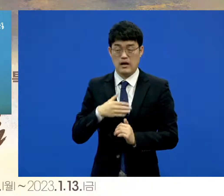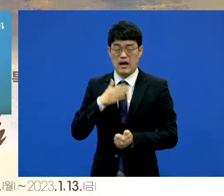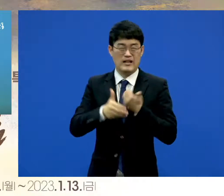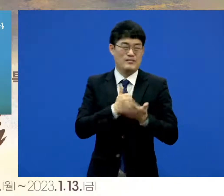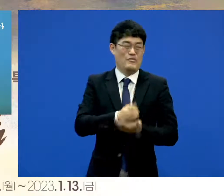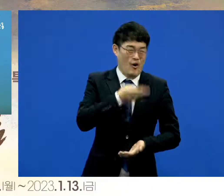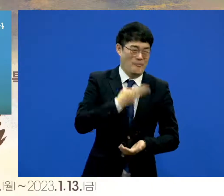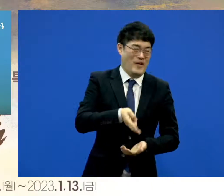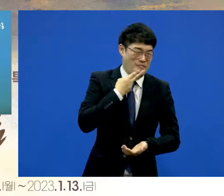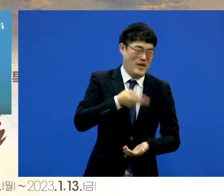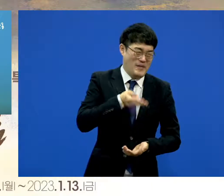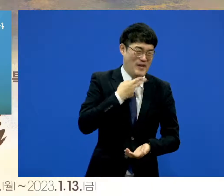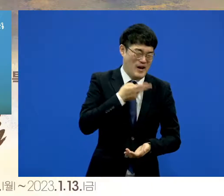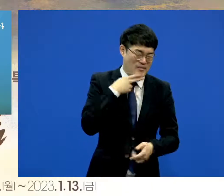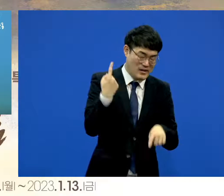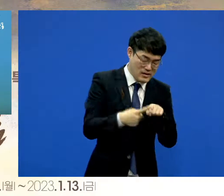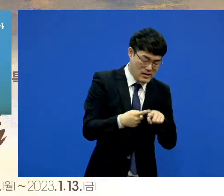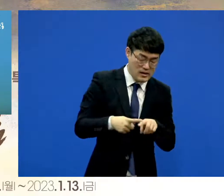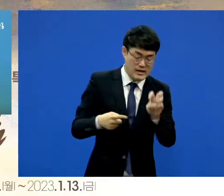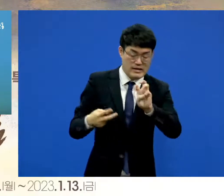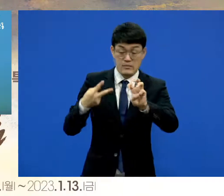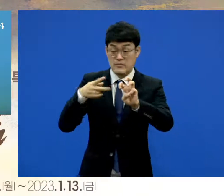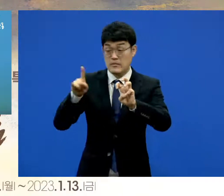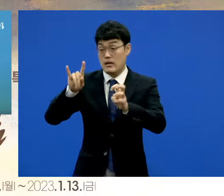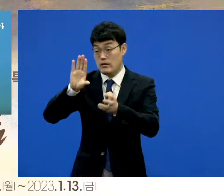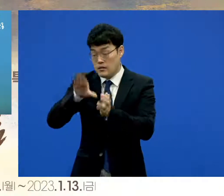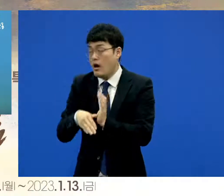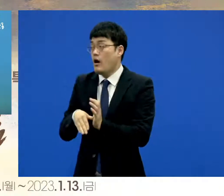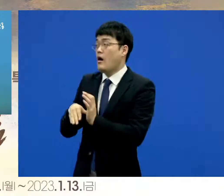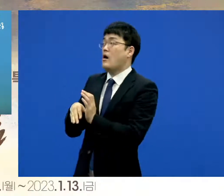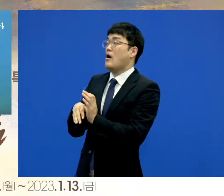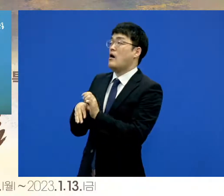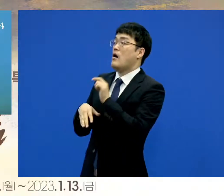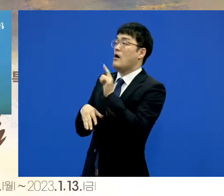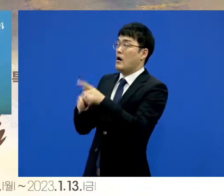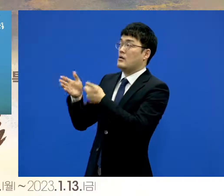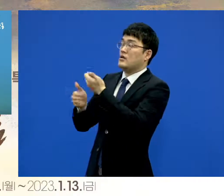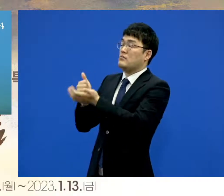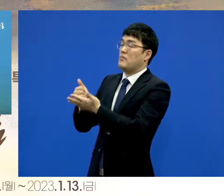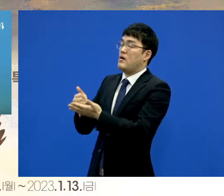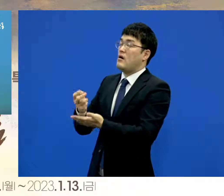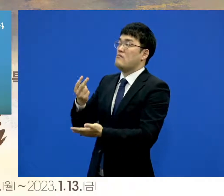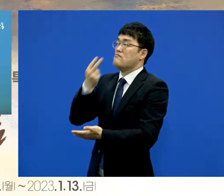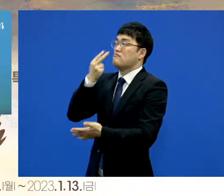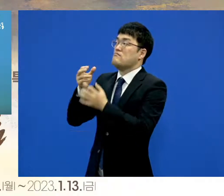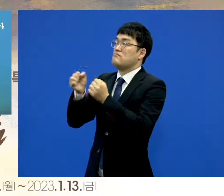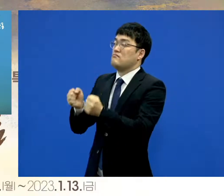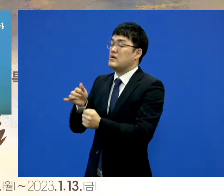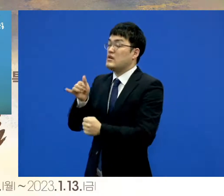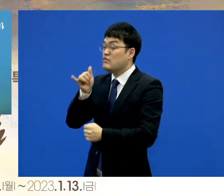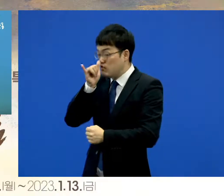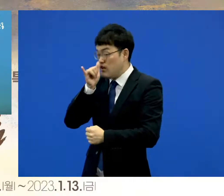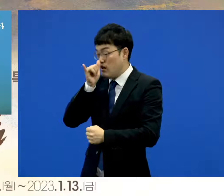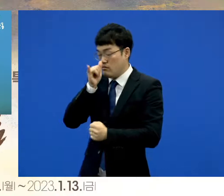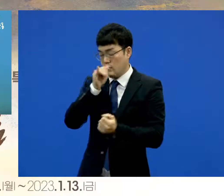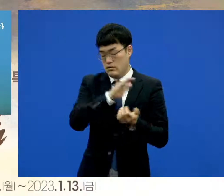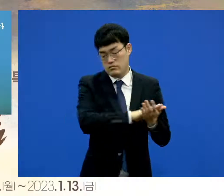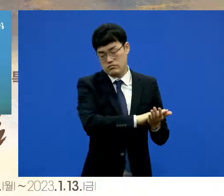하나님을 완전히 믿은 건 아니에요. 무신론에서 유신론으로 기독교적 문화, 기독교적 환경,